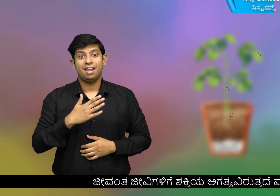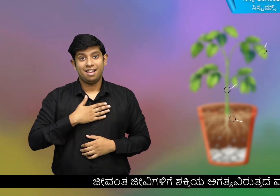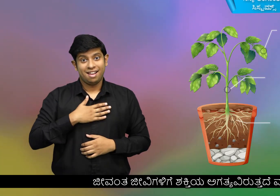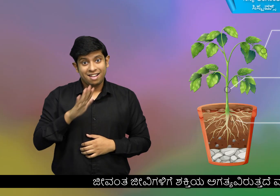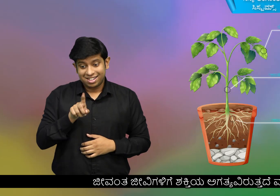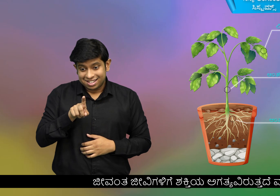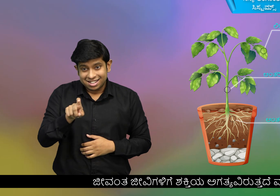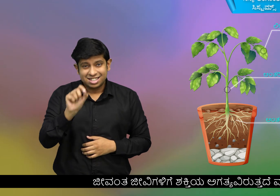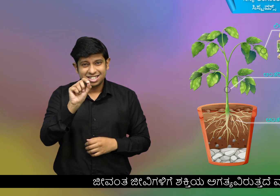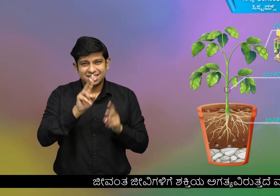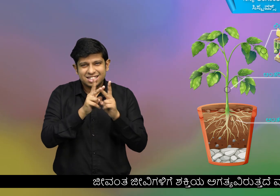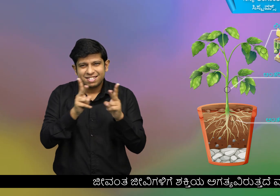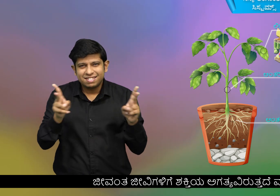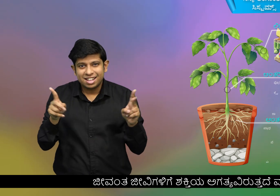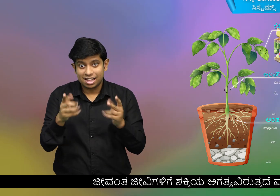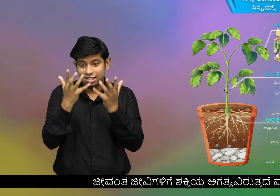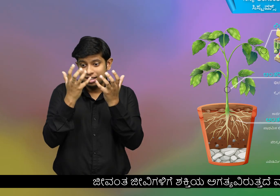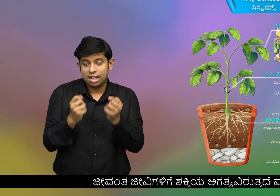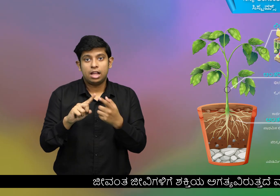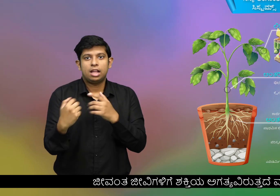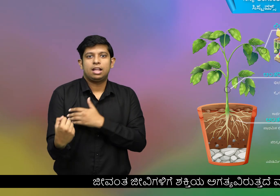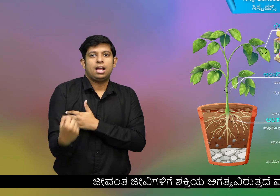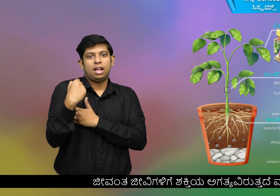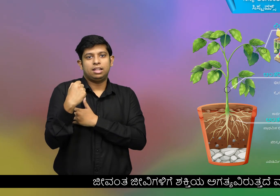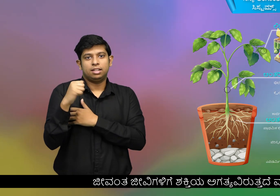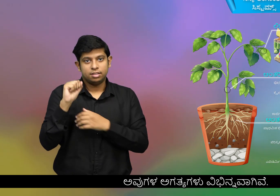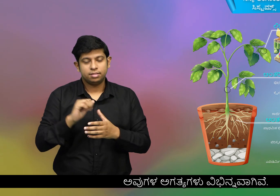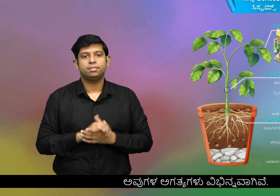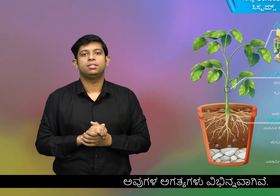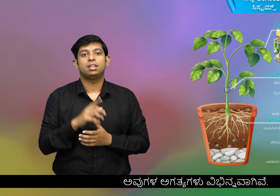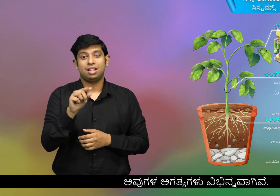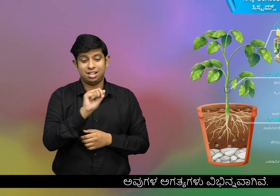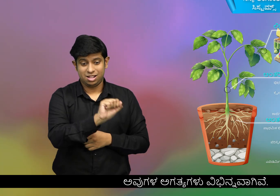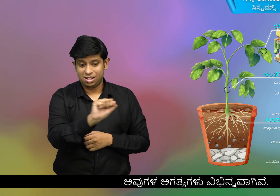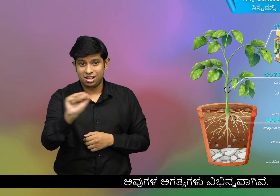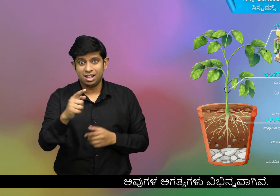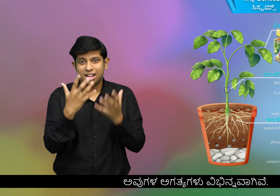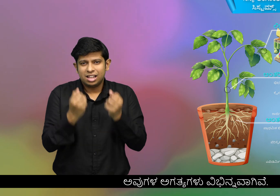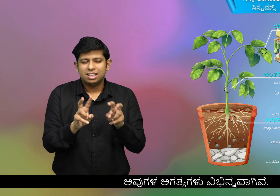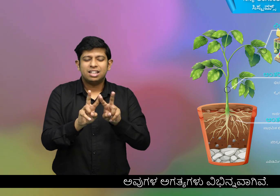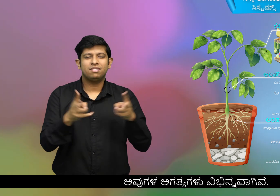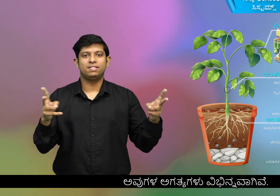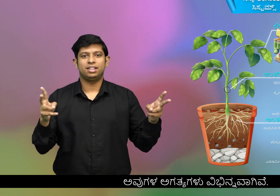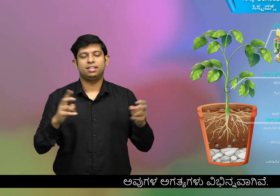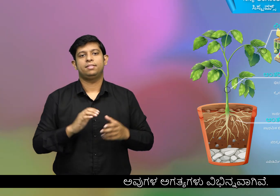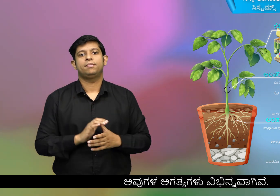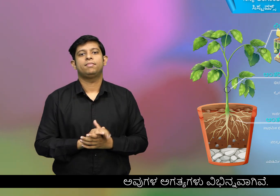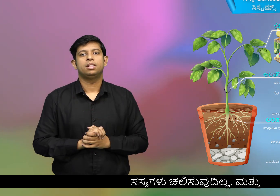ಜೀವಂತ ಜೀವಿಗಳಿಗೆ ಶಕ್ತಿಯ ಅಗತ್ಯವಿರುತ್ತದೆ ಮತ್ತು ಅವುಗಳ ಅಗತ್ಯಗಳು ವಿಭಿನ್ನವಾಗಿವೆ.